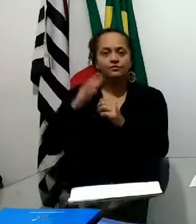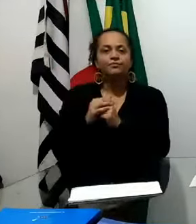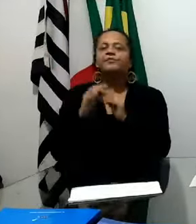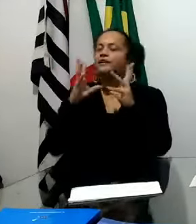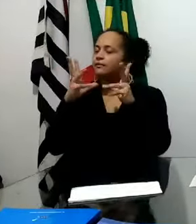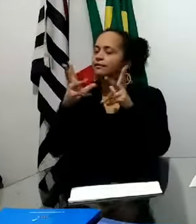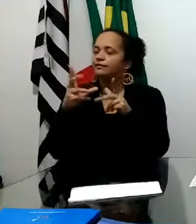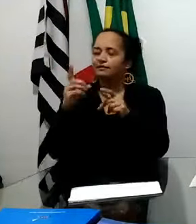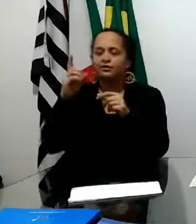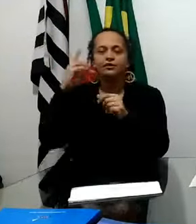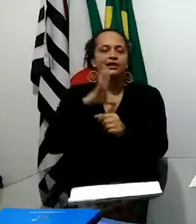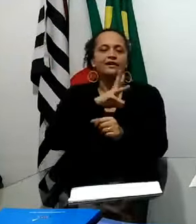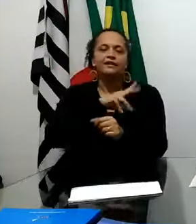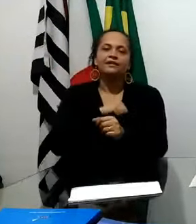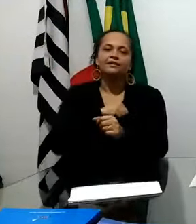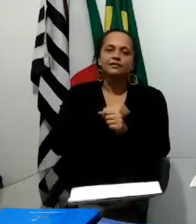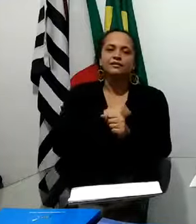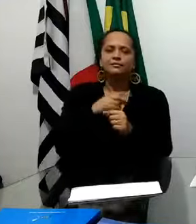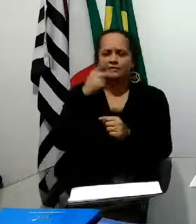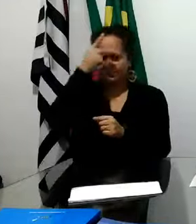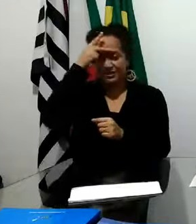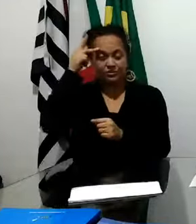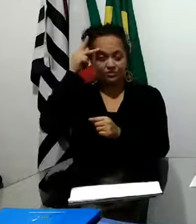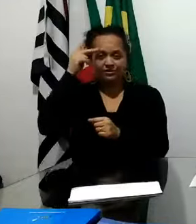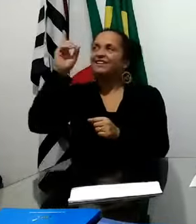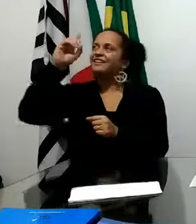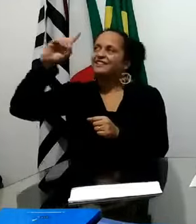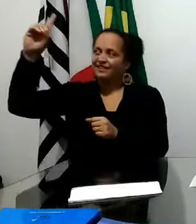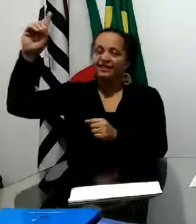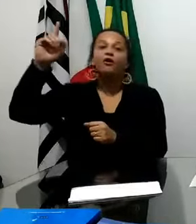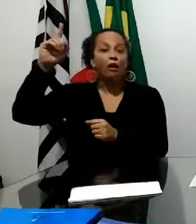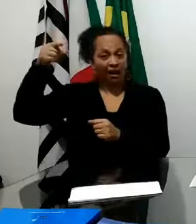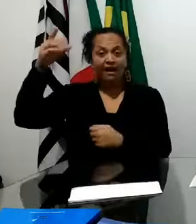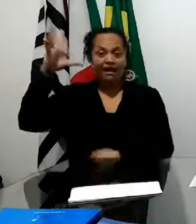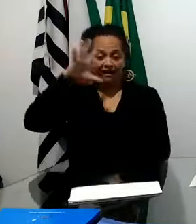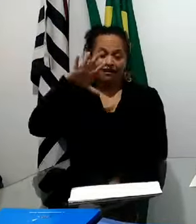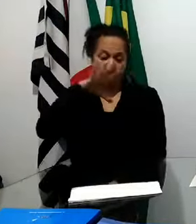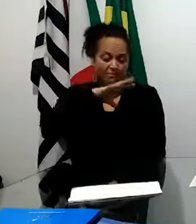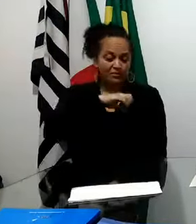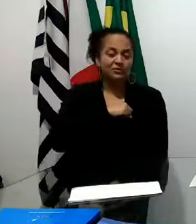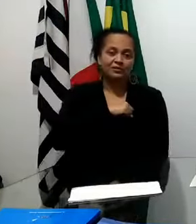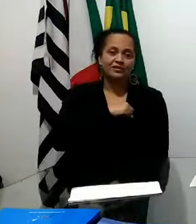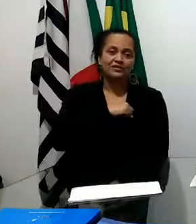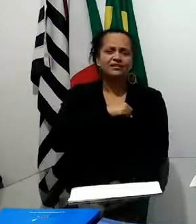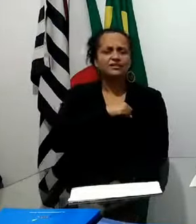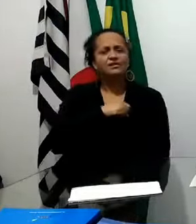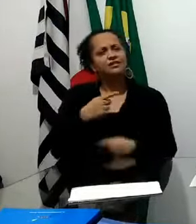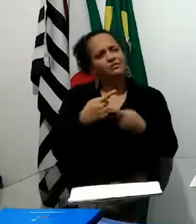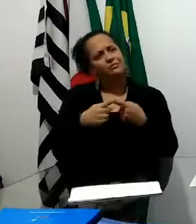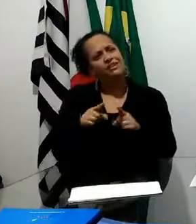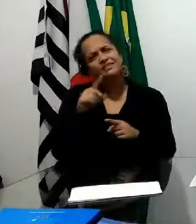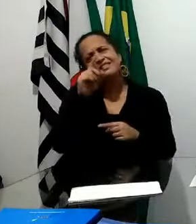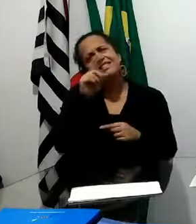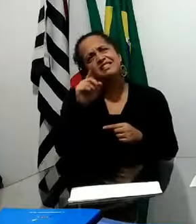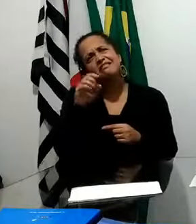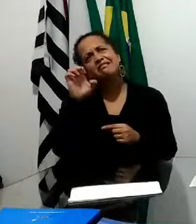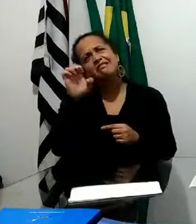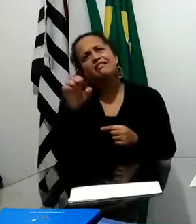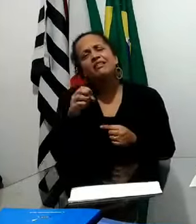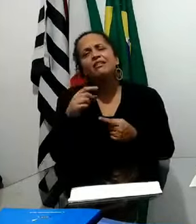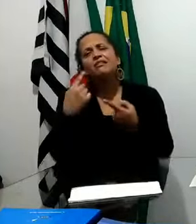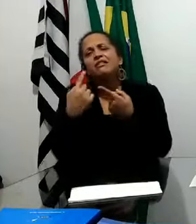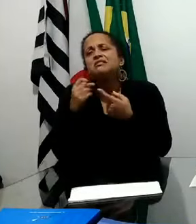que Deus é misericordioso. Que Deus é amor. Mas, Zenaide, se Deus é amor, por que está acontecendo tantas coisas